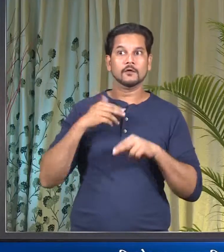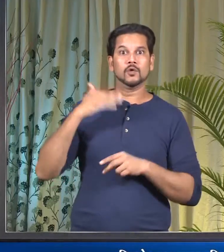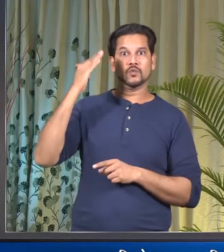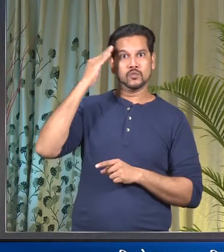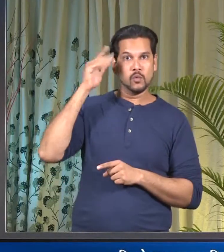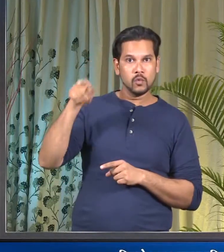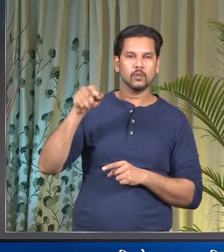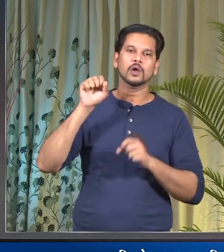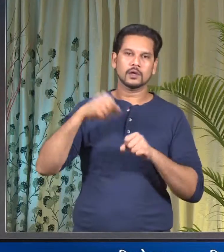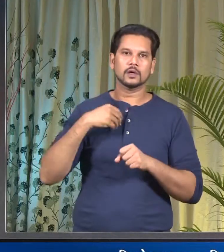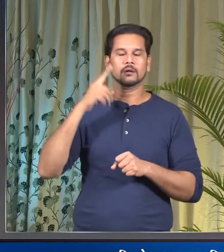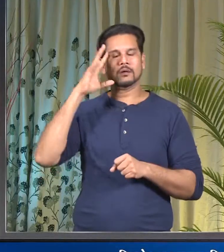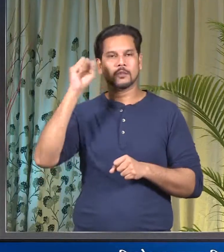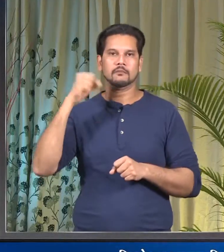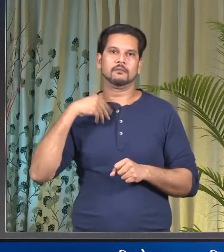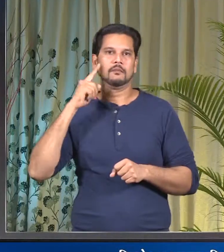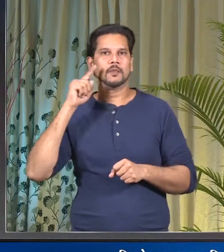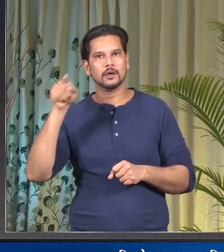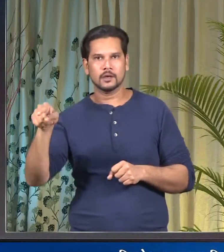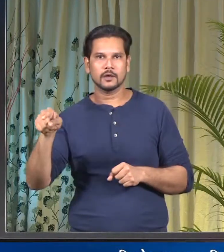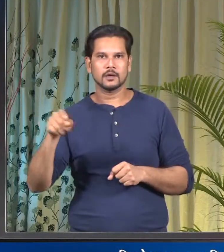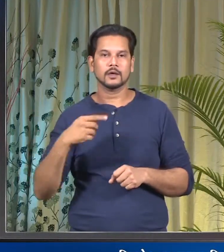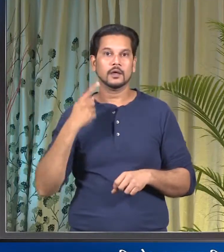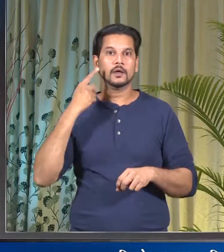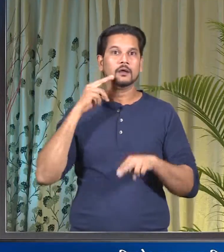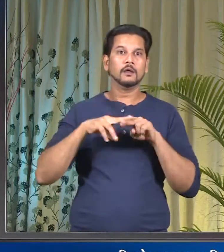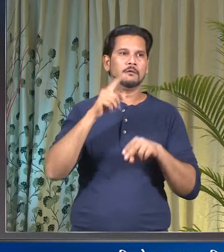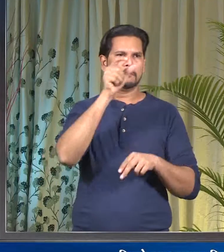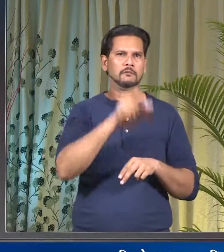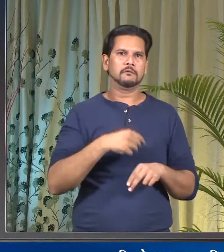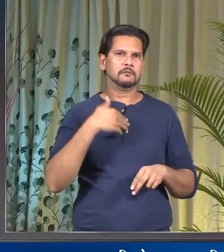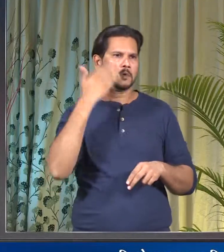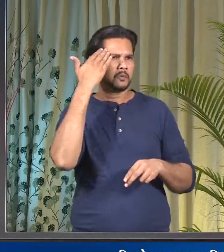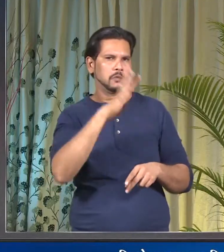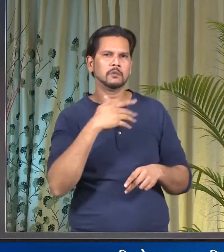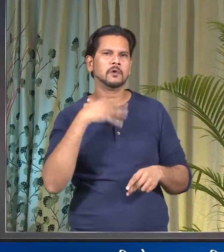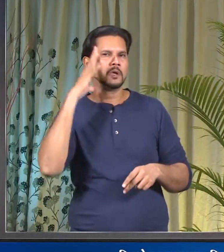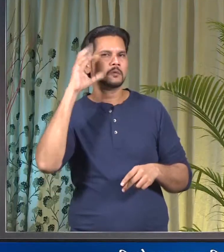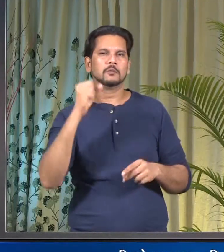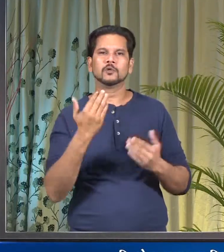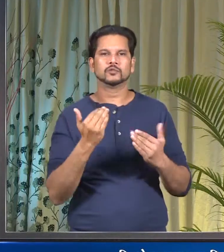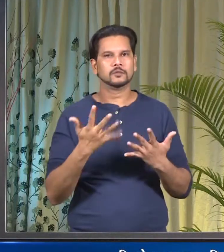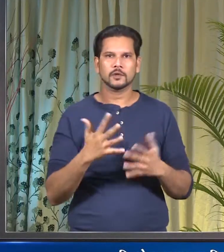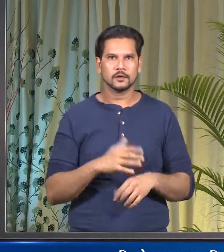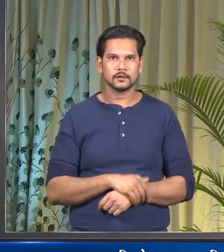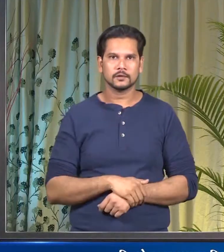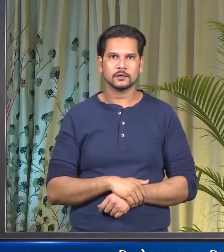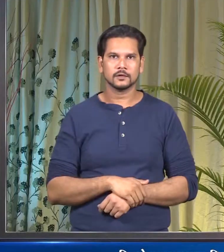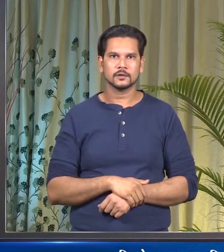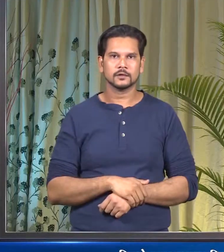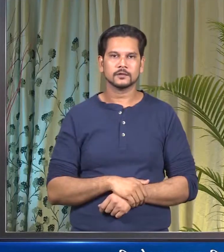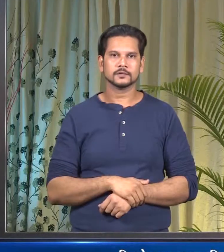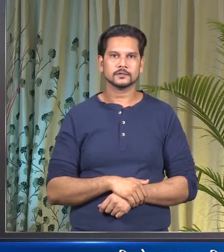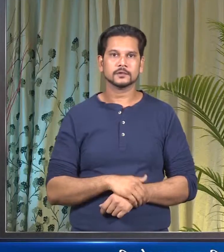उसी को याद करते हैं परीचित को ही याद किया जाता है बिना